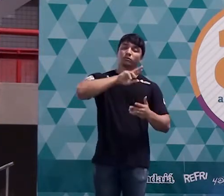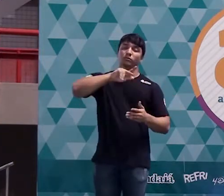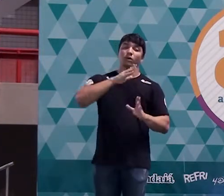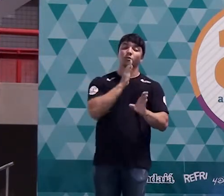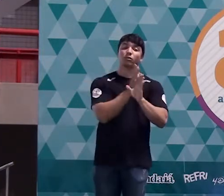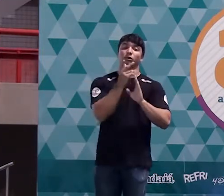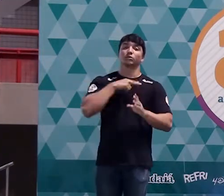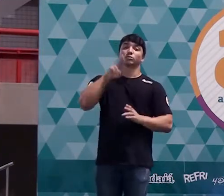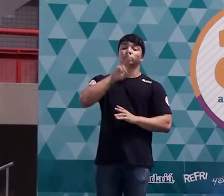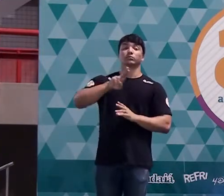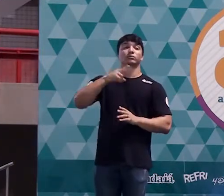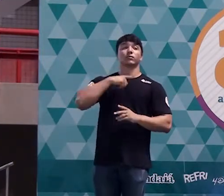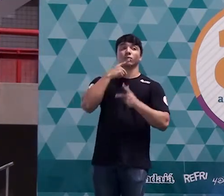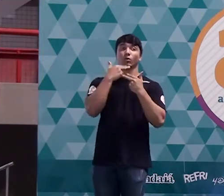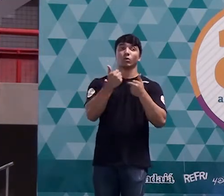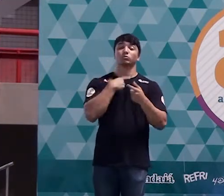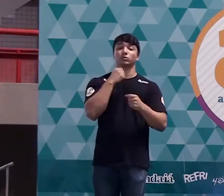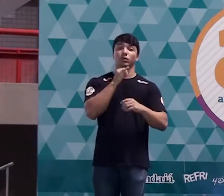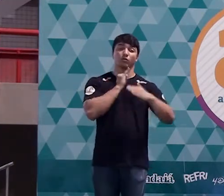estamos usando a linguagem